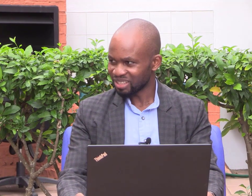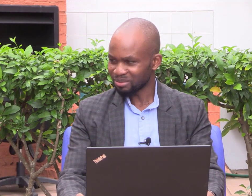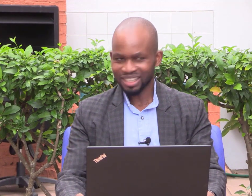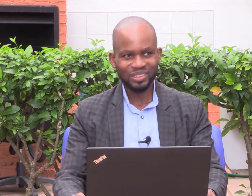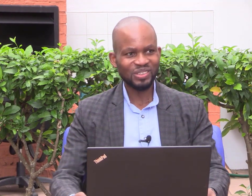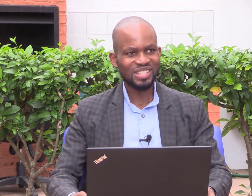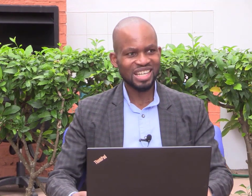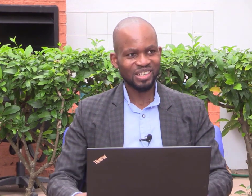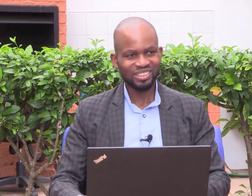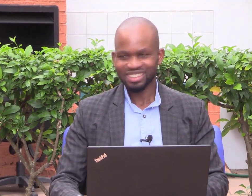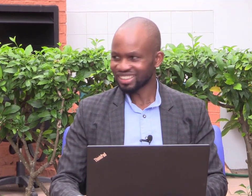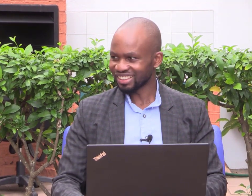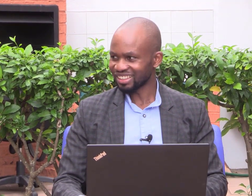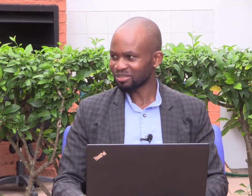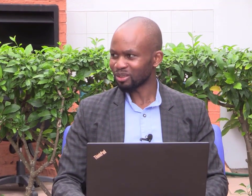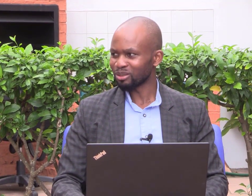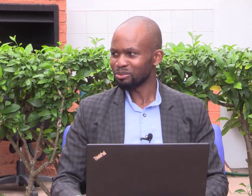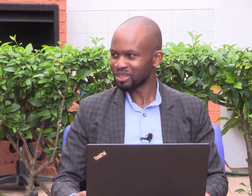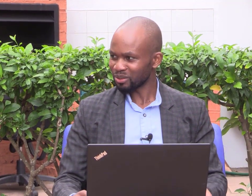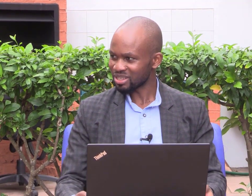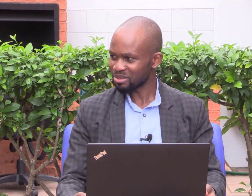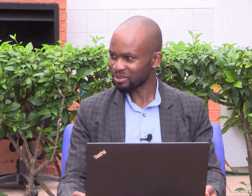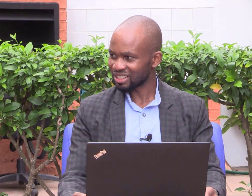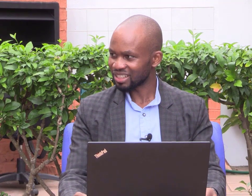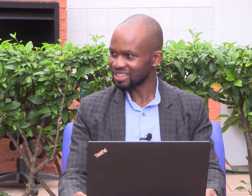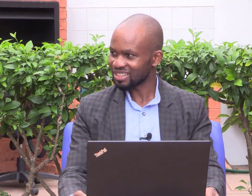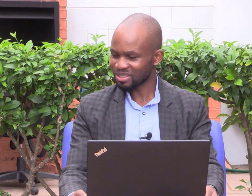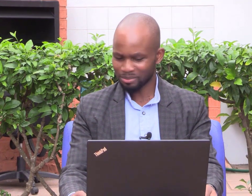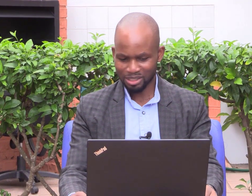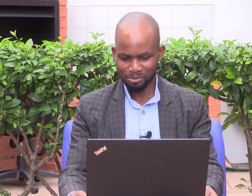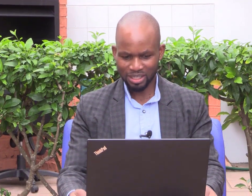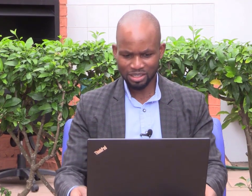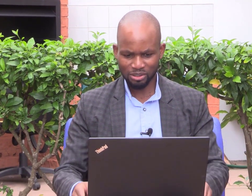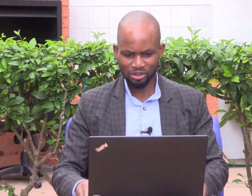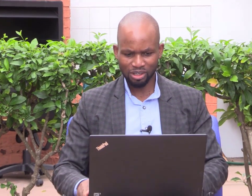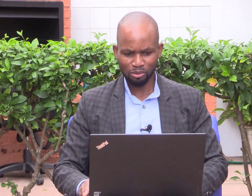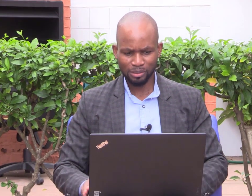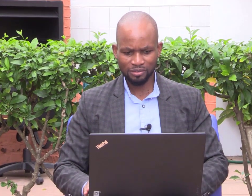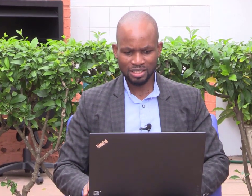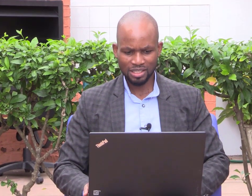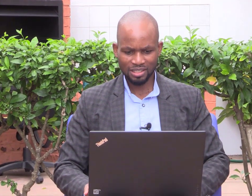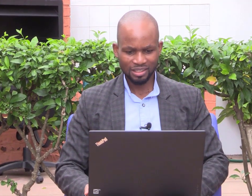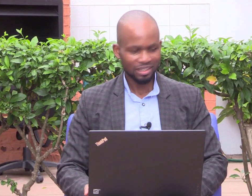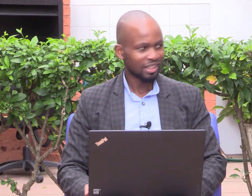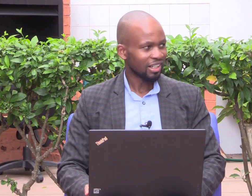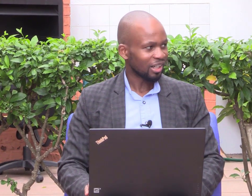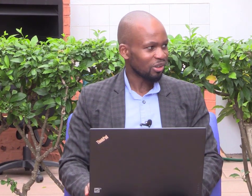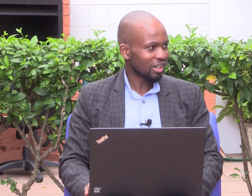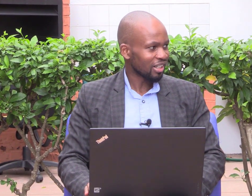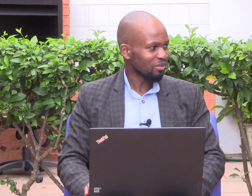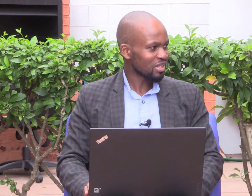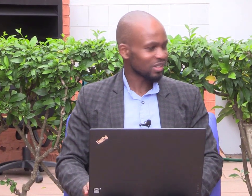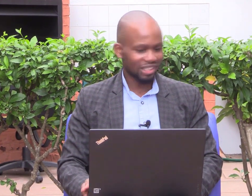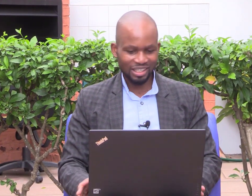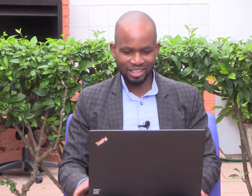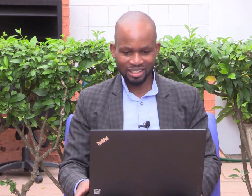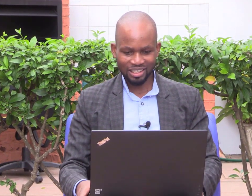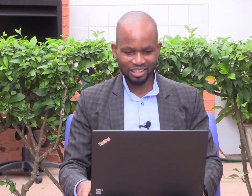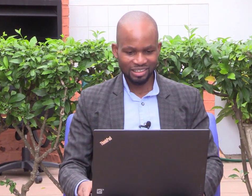pela introdução e falou de muita coisa importante sobre as mulheres com alguma deficiência. Agora vou saudar a